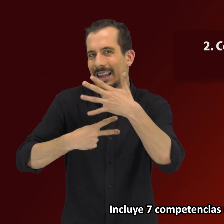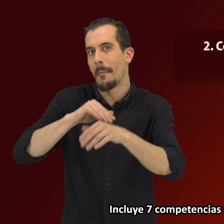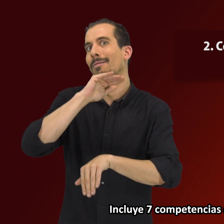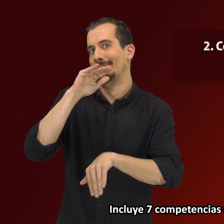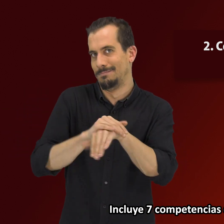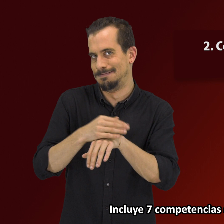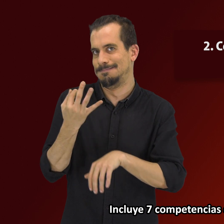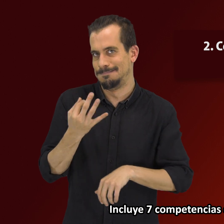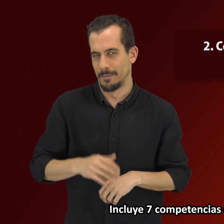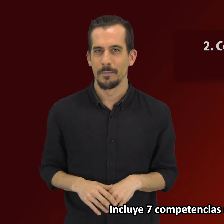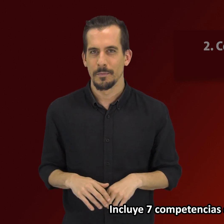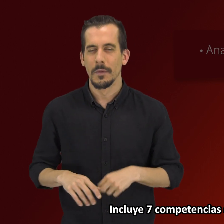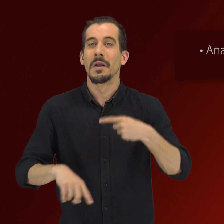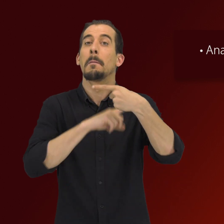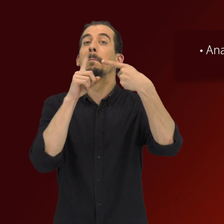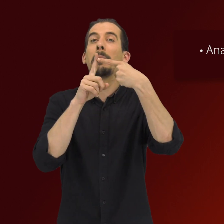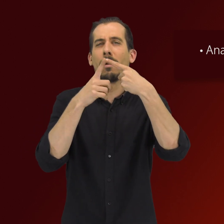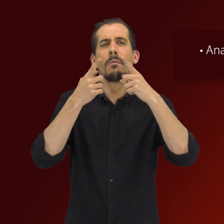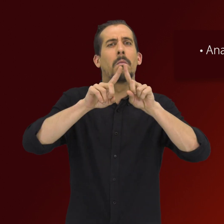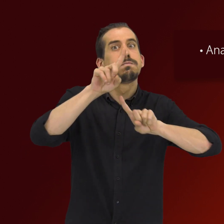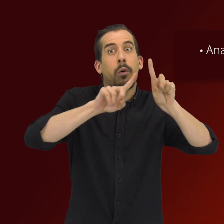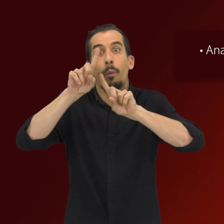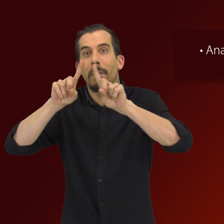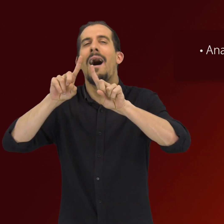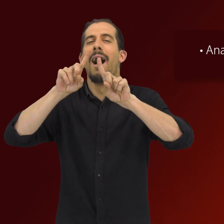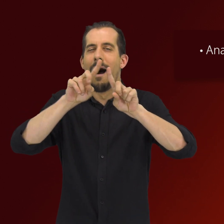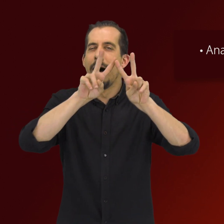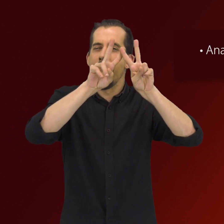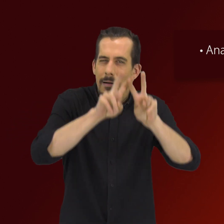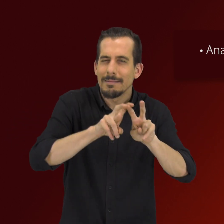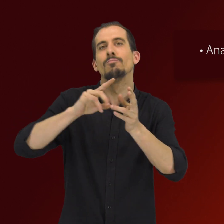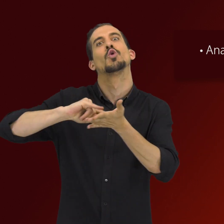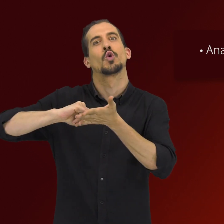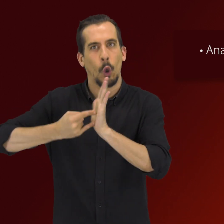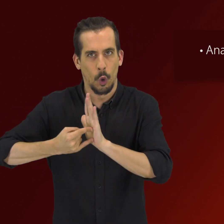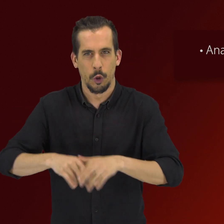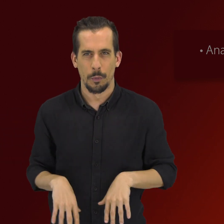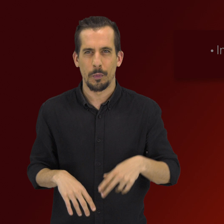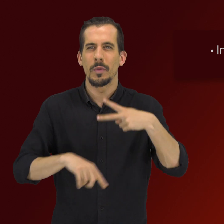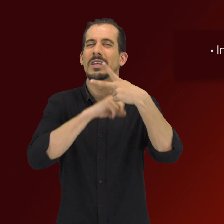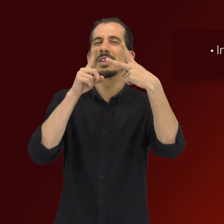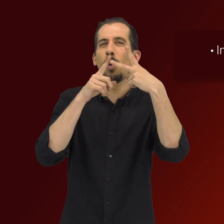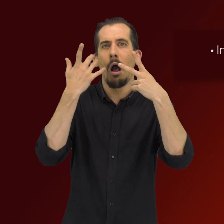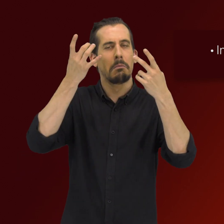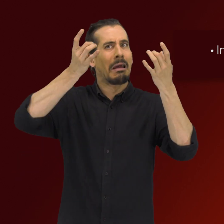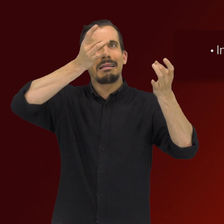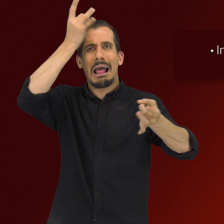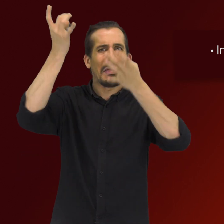voluntaria. Incluye 7 competencias en total: analizar y resolver problemas, iniciativa y autonomía,